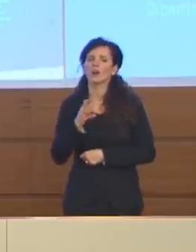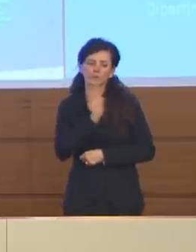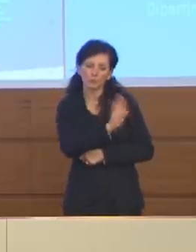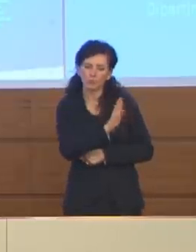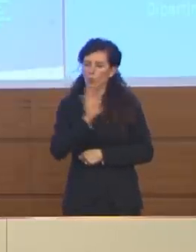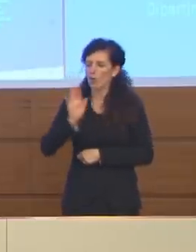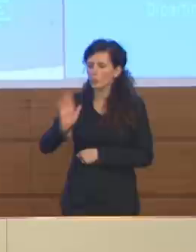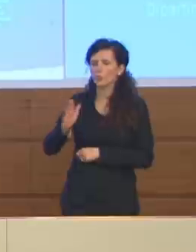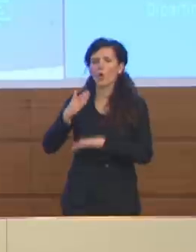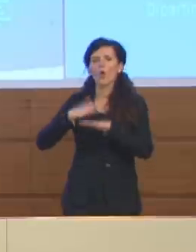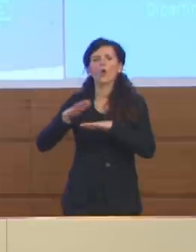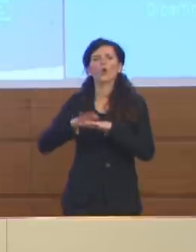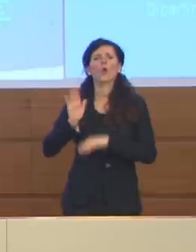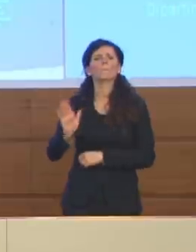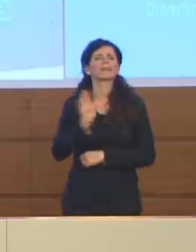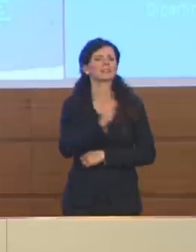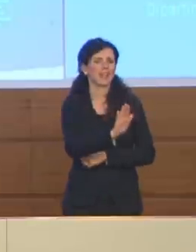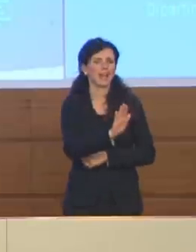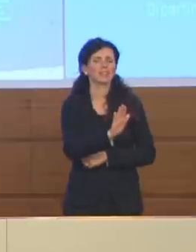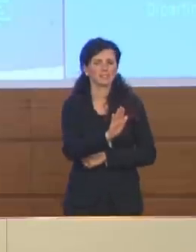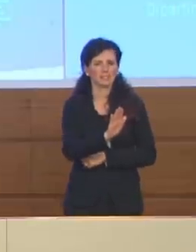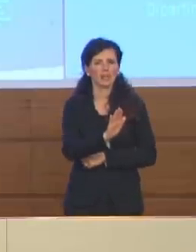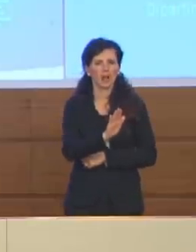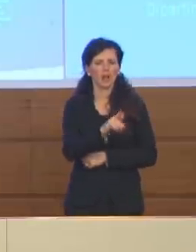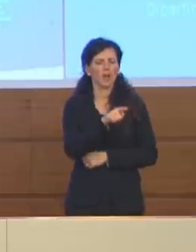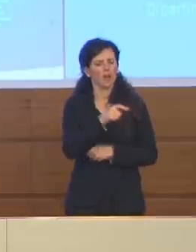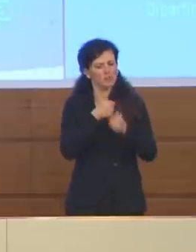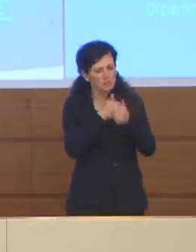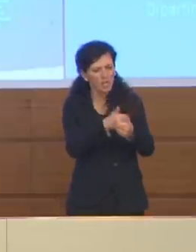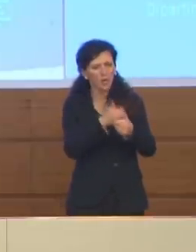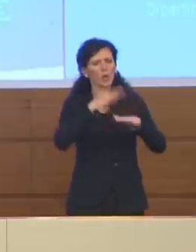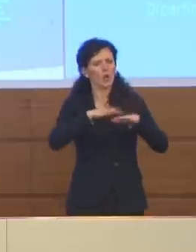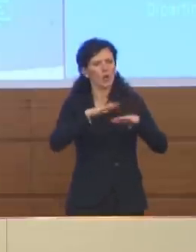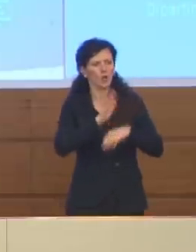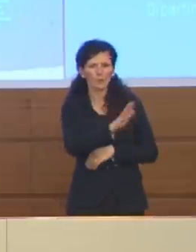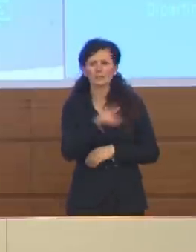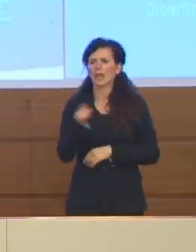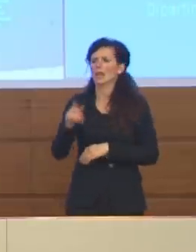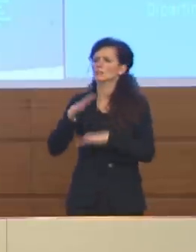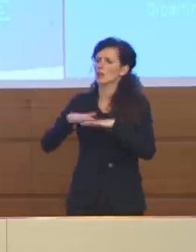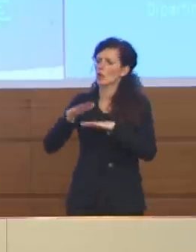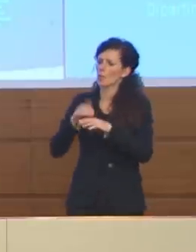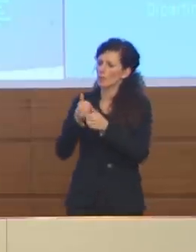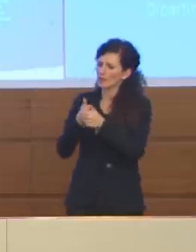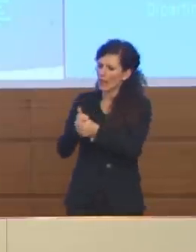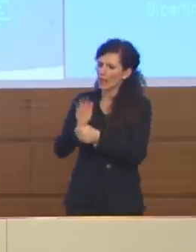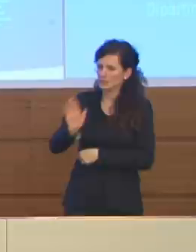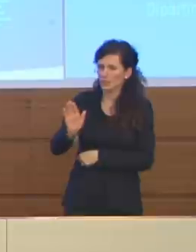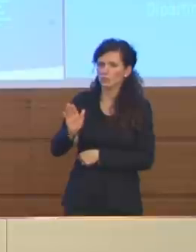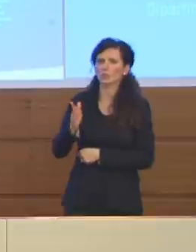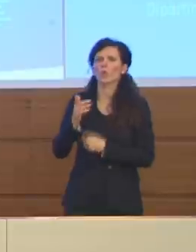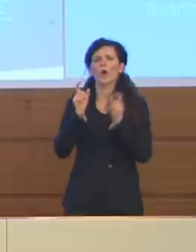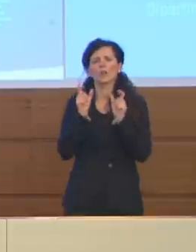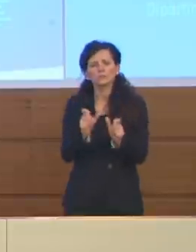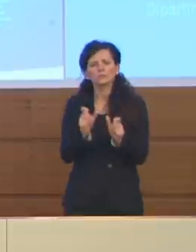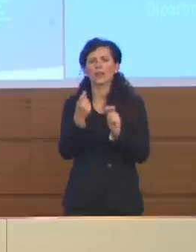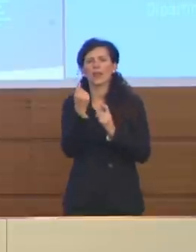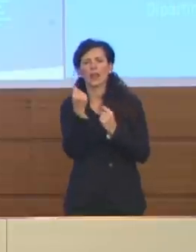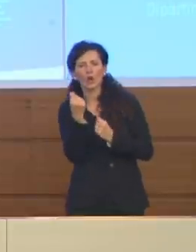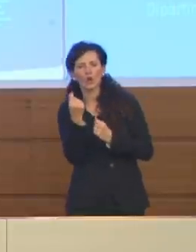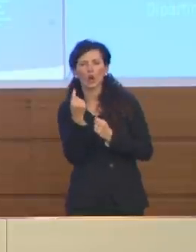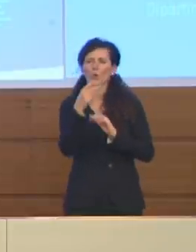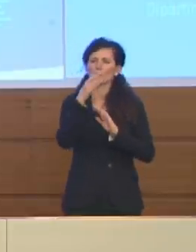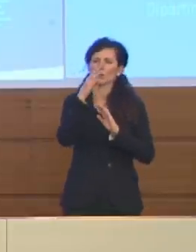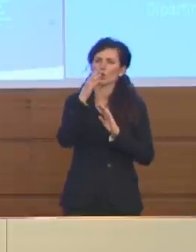una più di connotazione economico programmatica l'altra più di